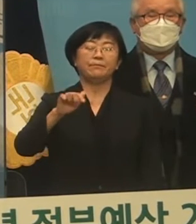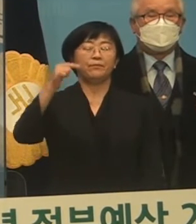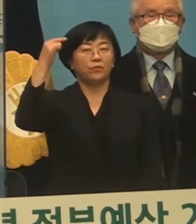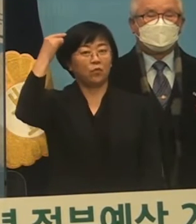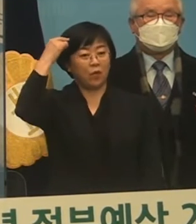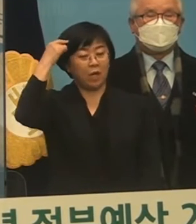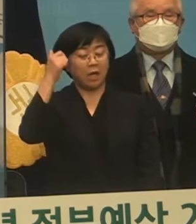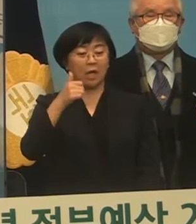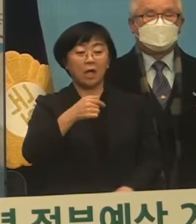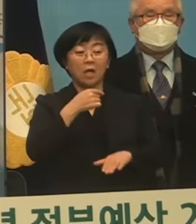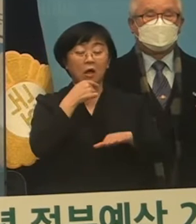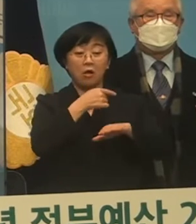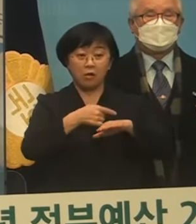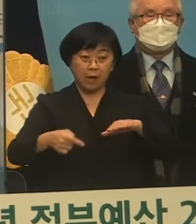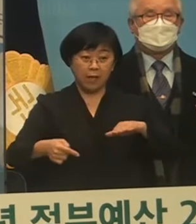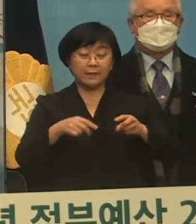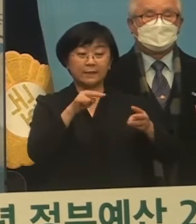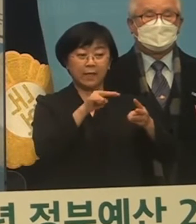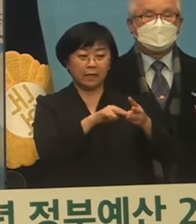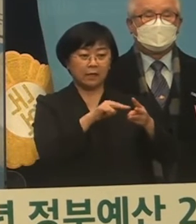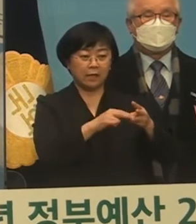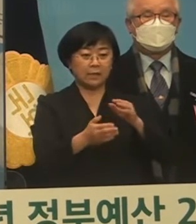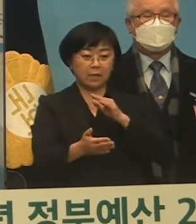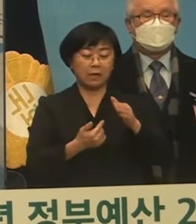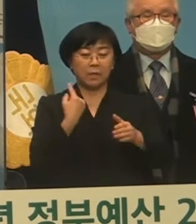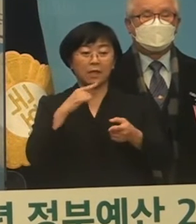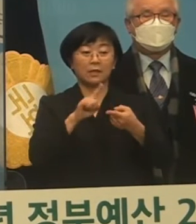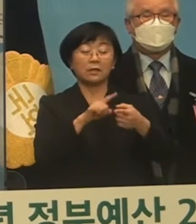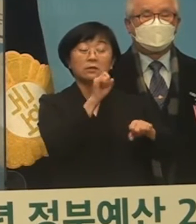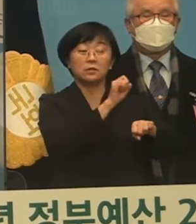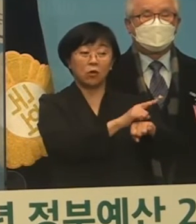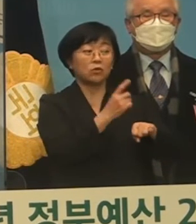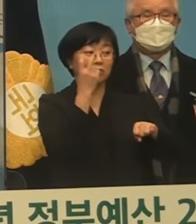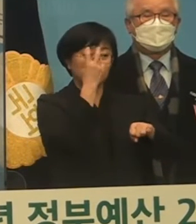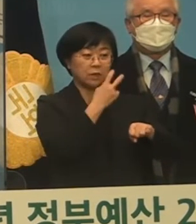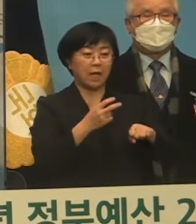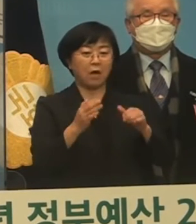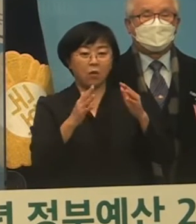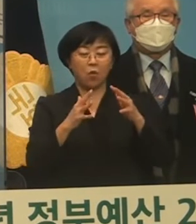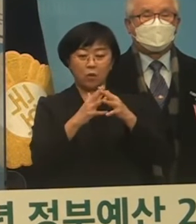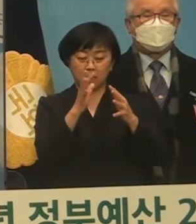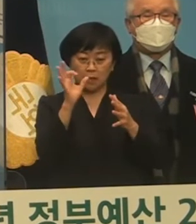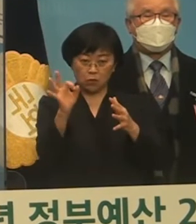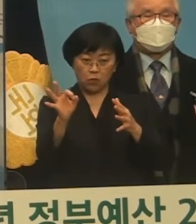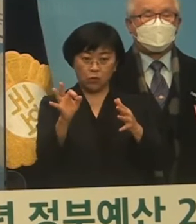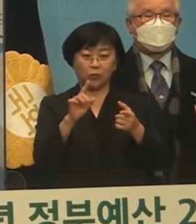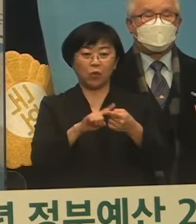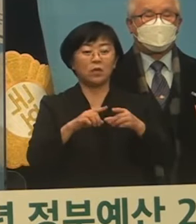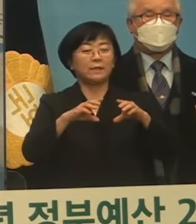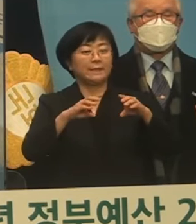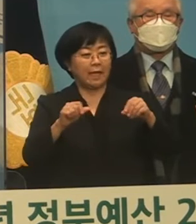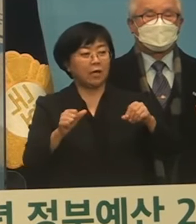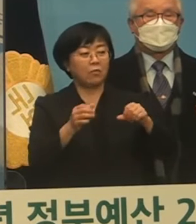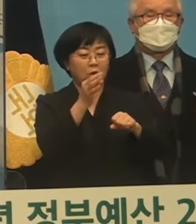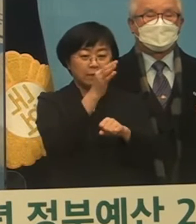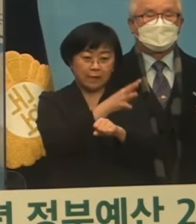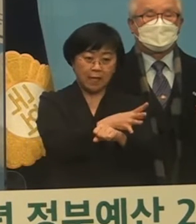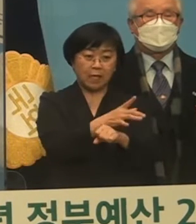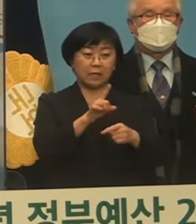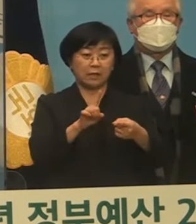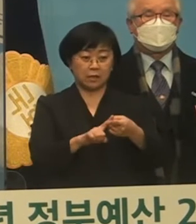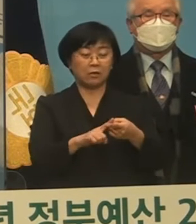국립심내혈관센터 예비 타당성 조사비와 또 공사비 그리고 부지 매입비까지